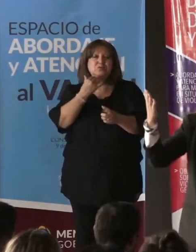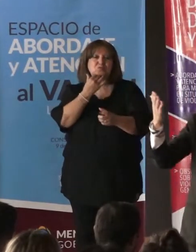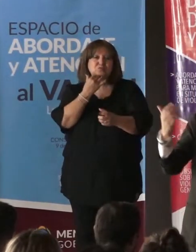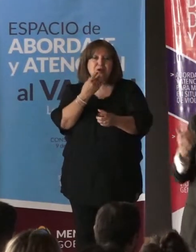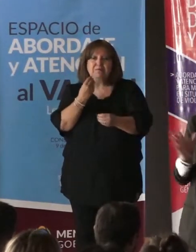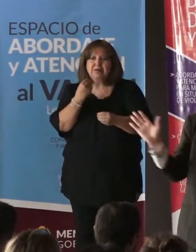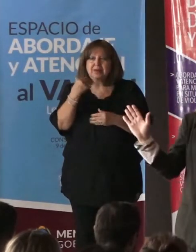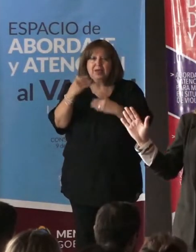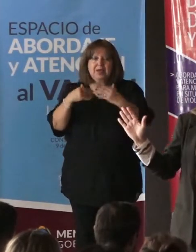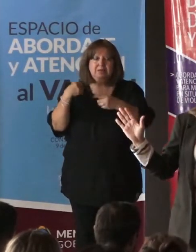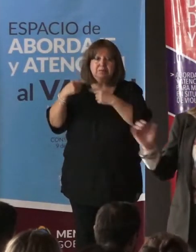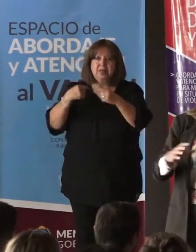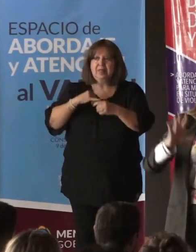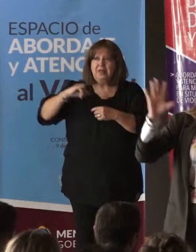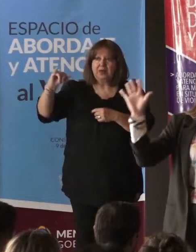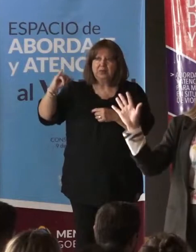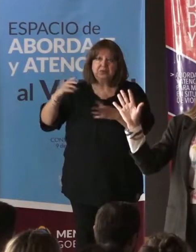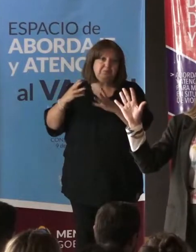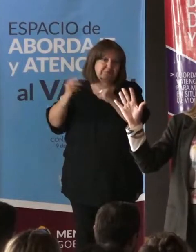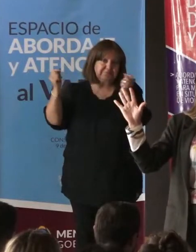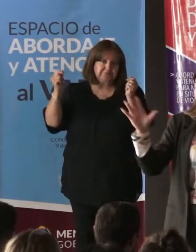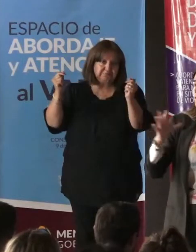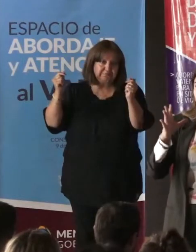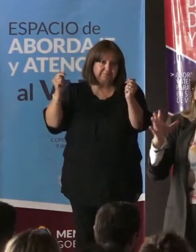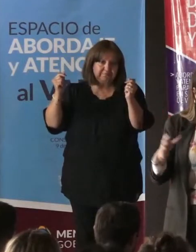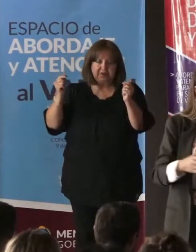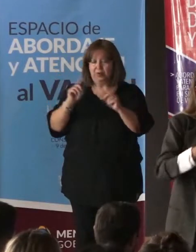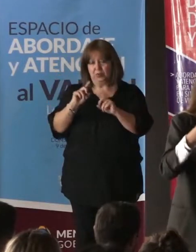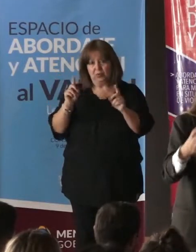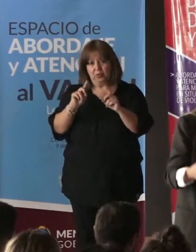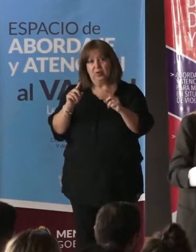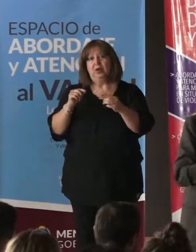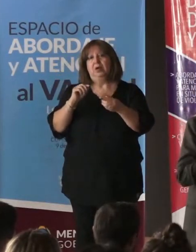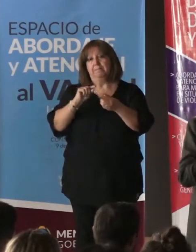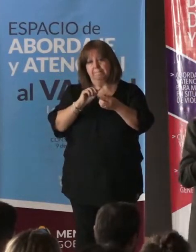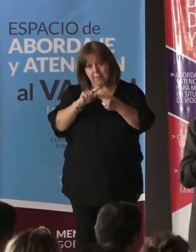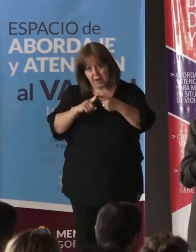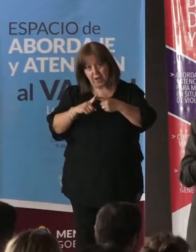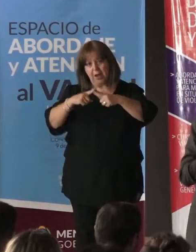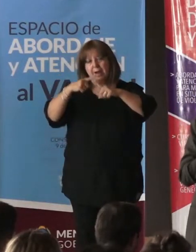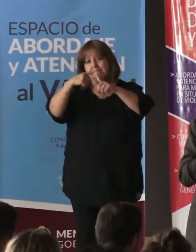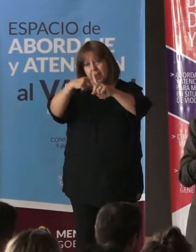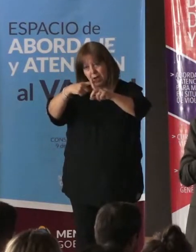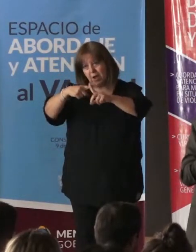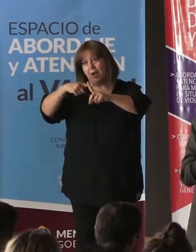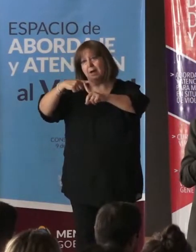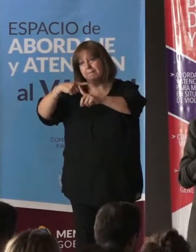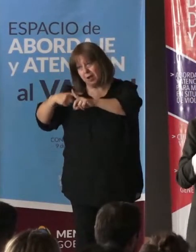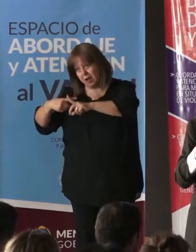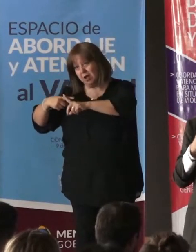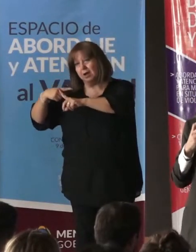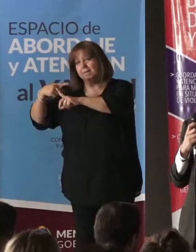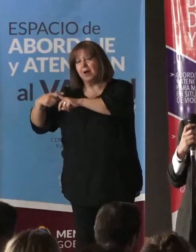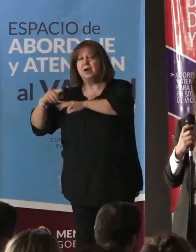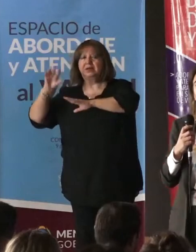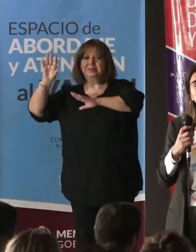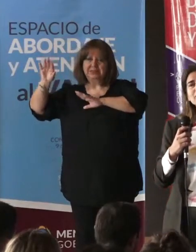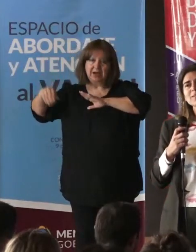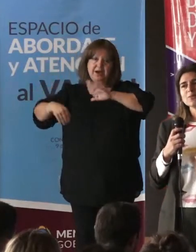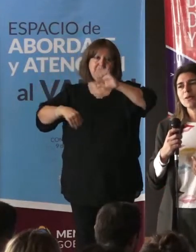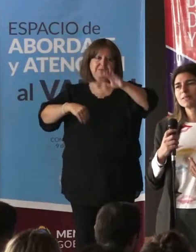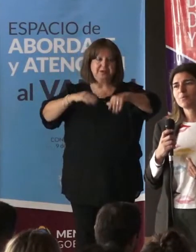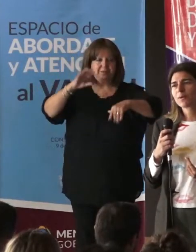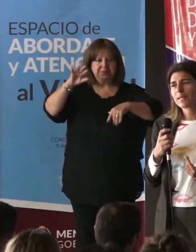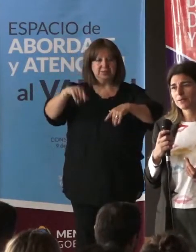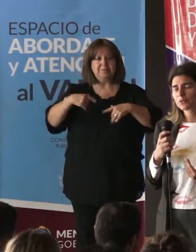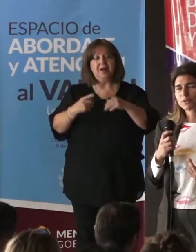pasar. Viene denuncia y es como magia, no, va a pasar un montón de cosas, va a tener que venir, la van a citar. Muchas veces un